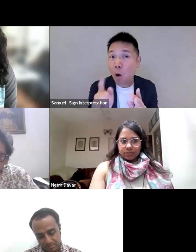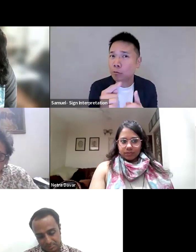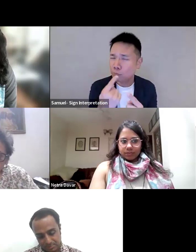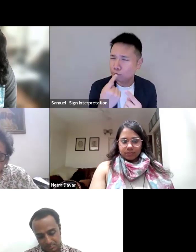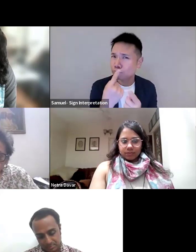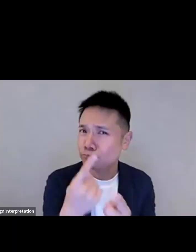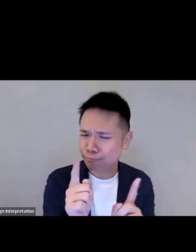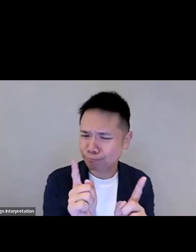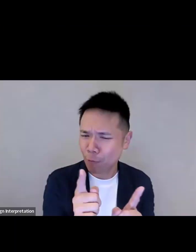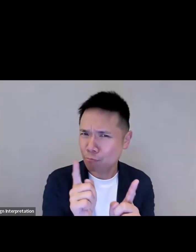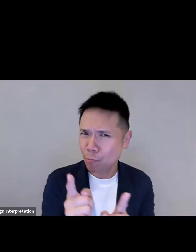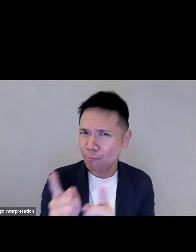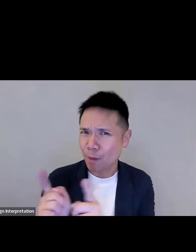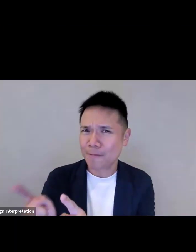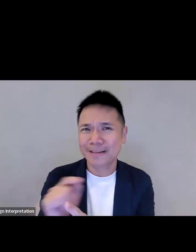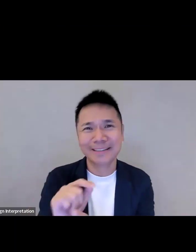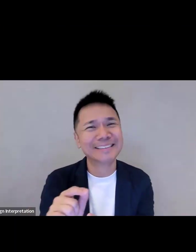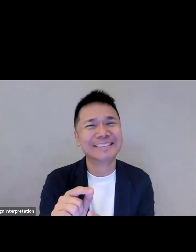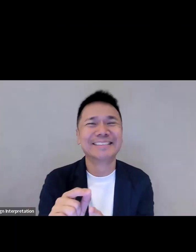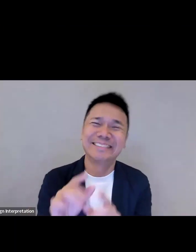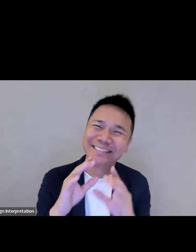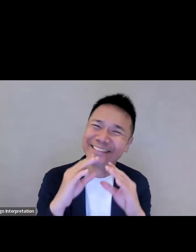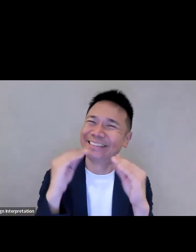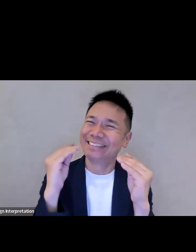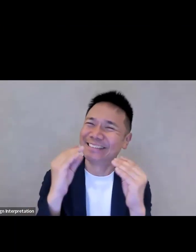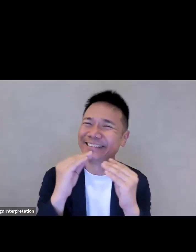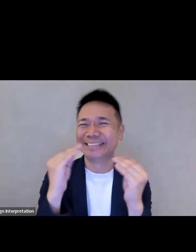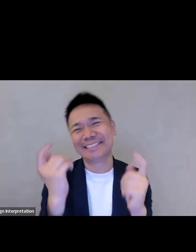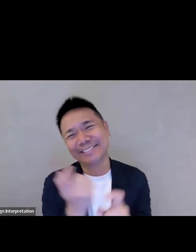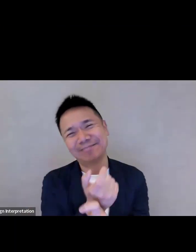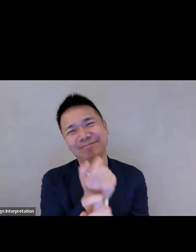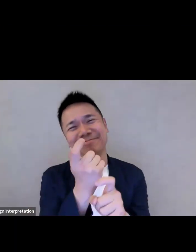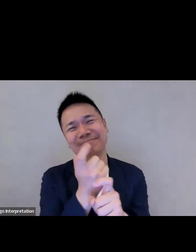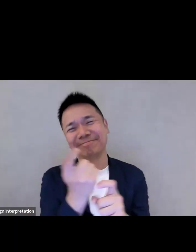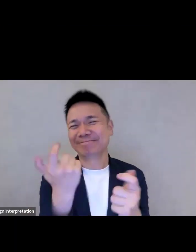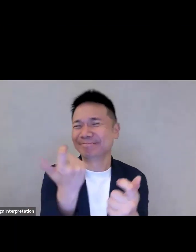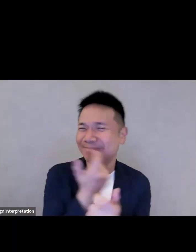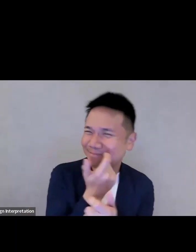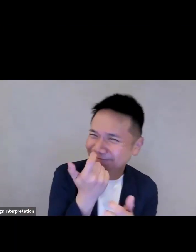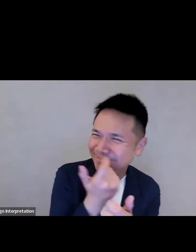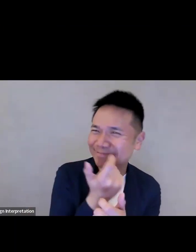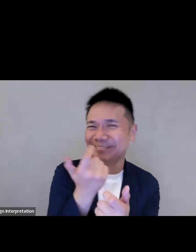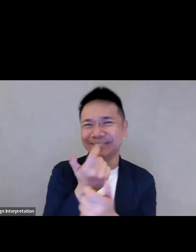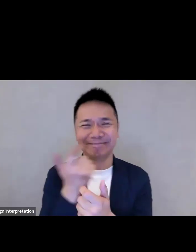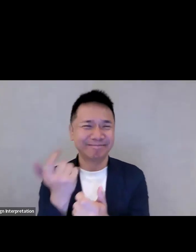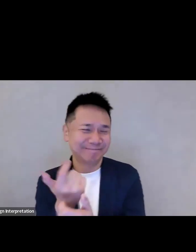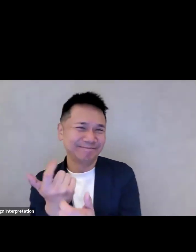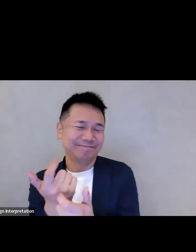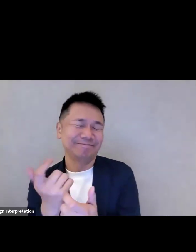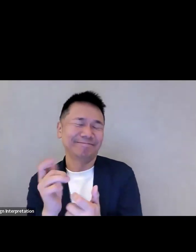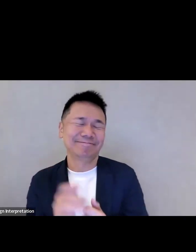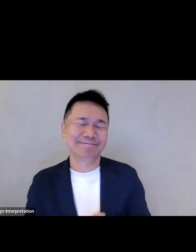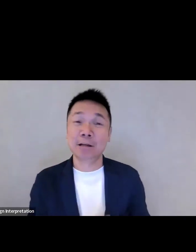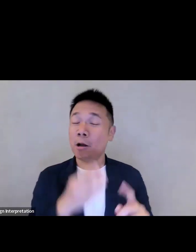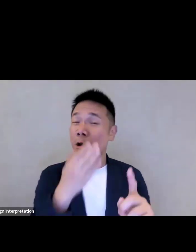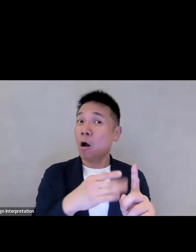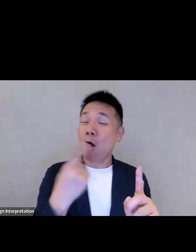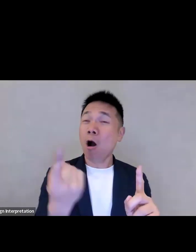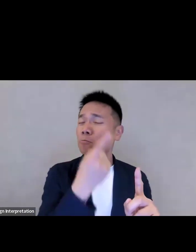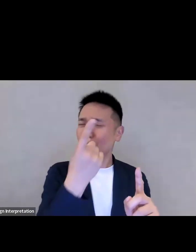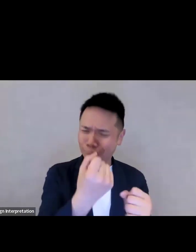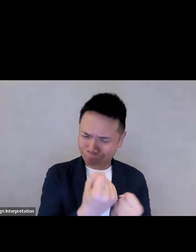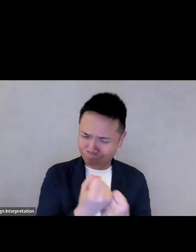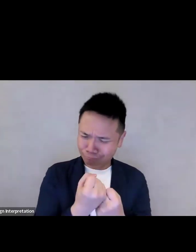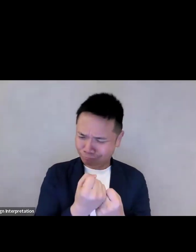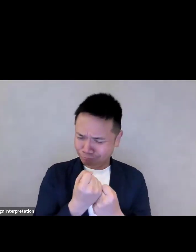而且他非常的聆听，而且呢，他也会